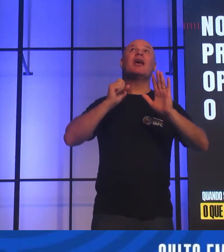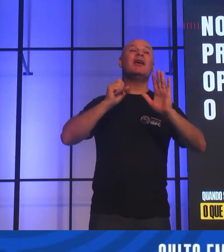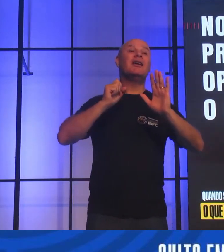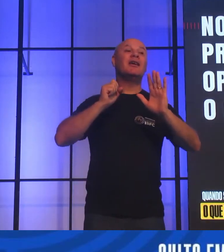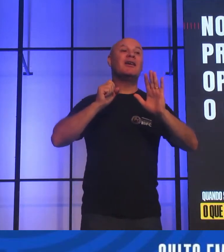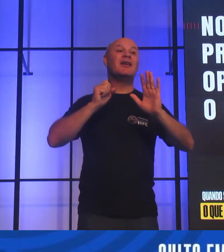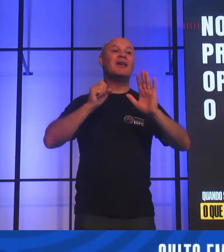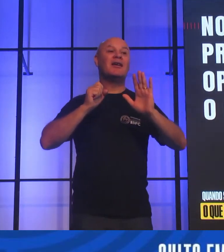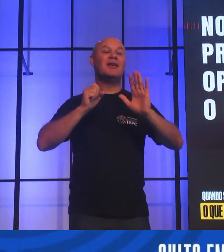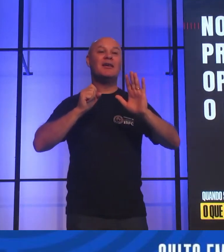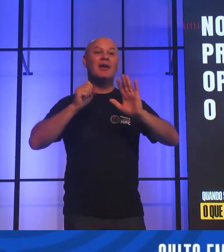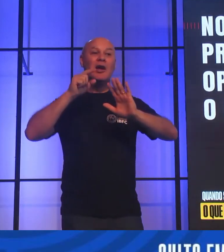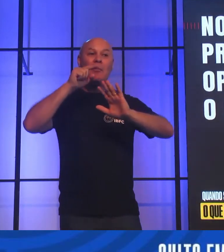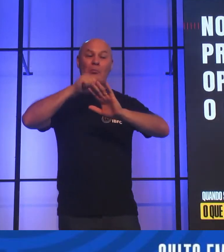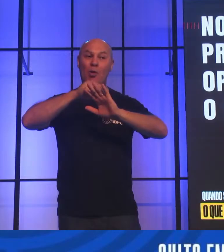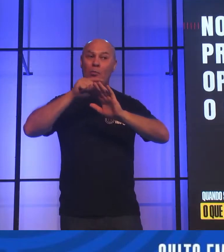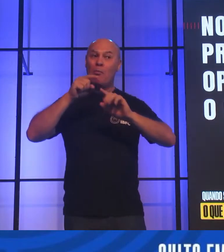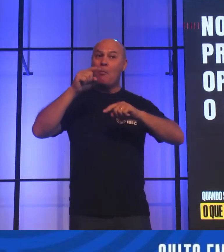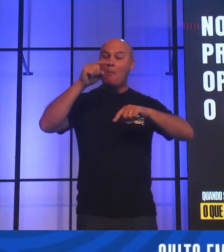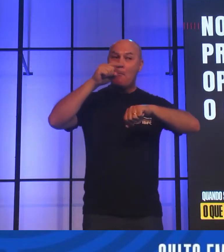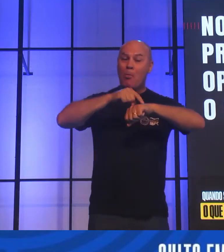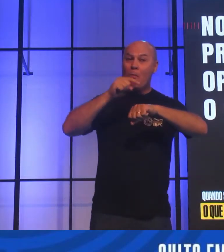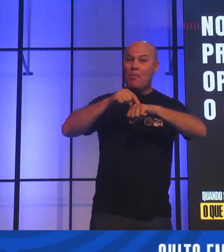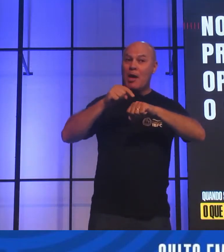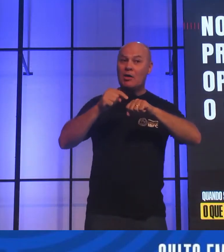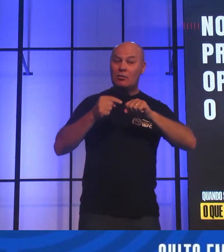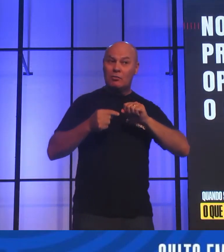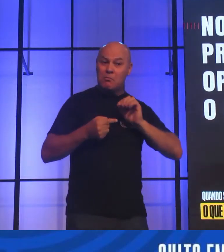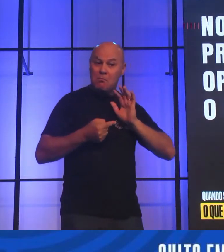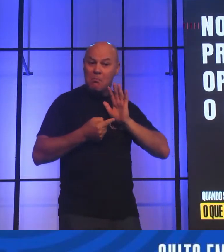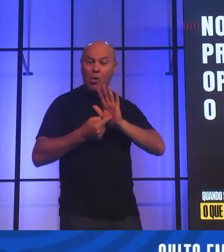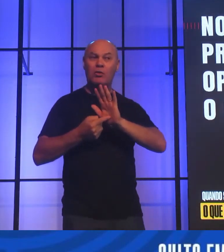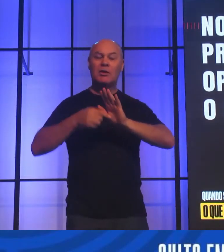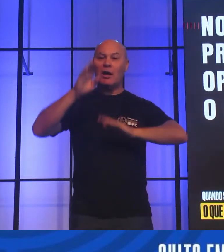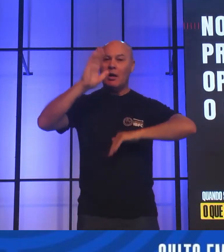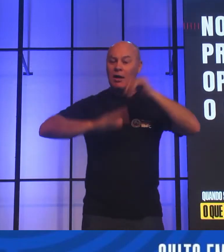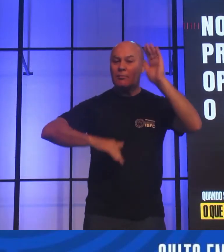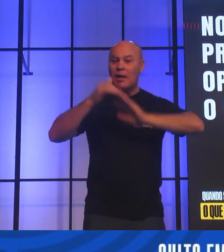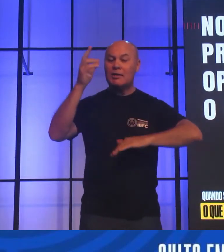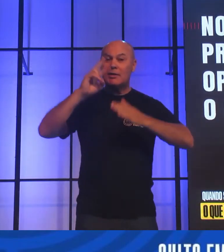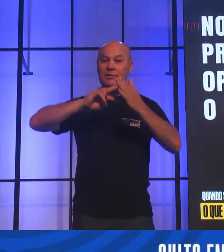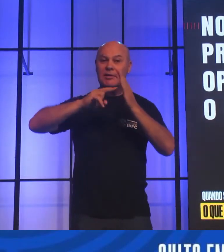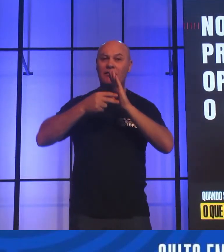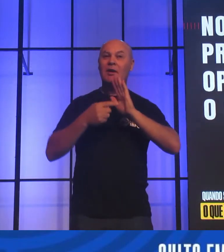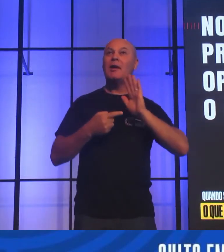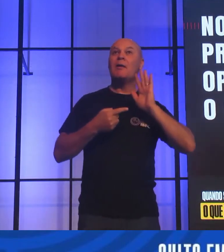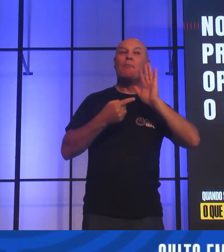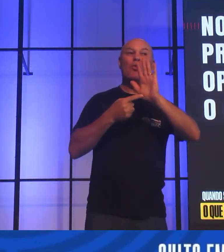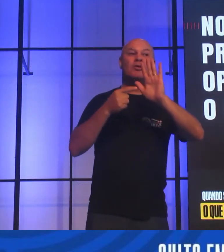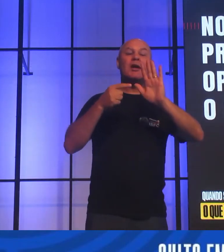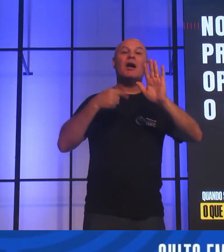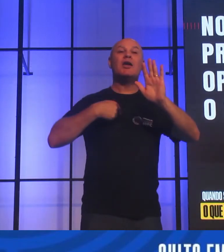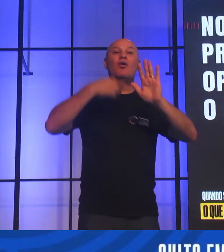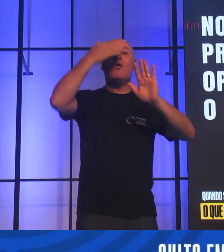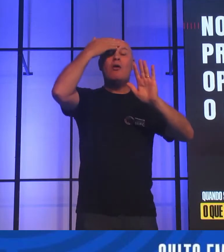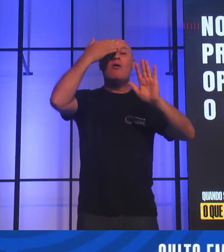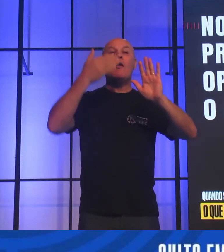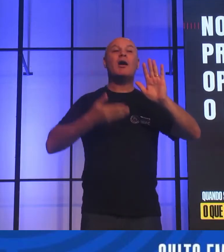Como você reage demonstra de fato e verdade no que você